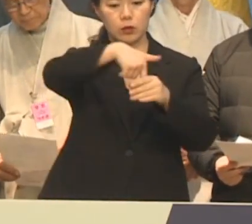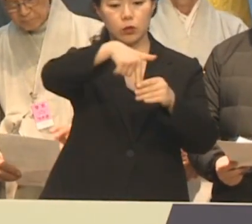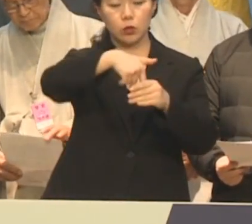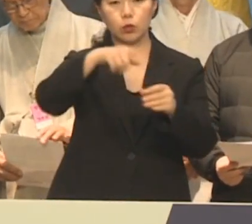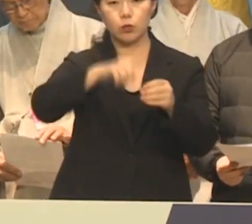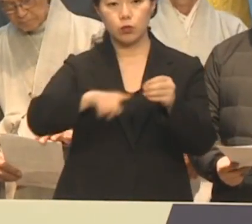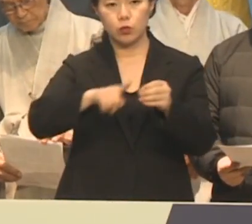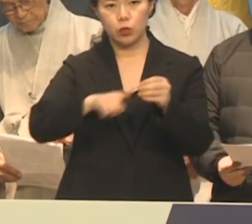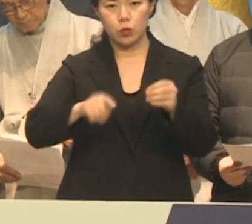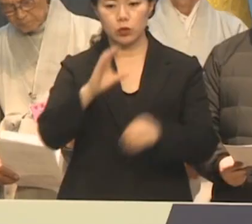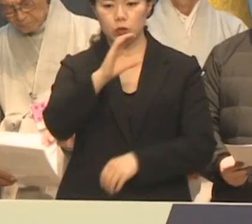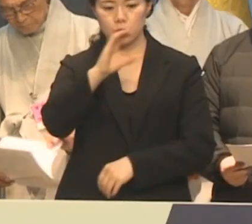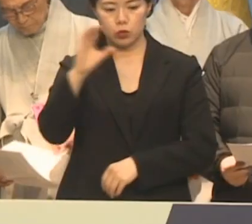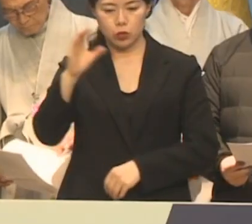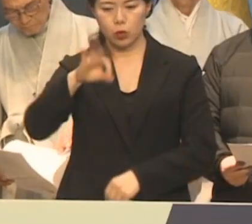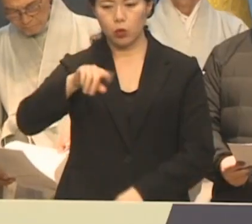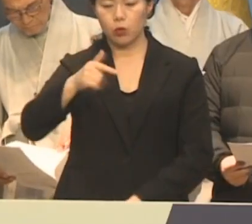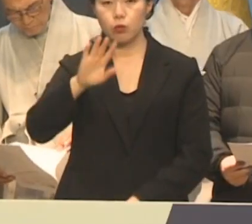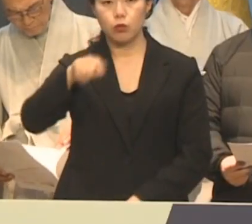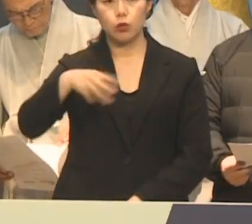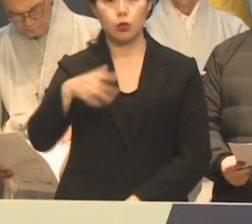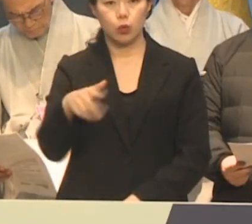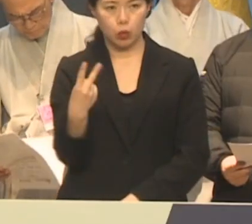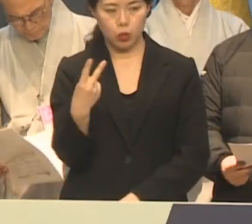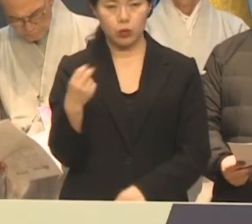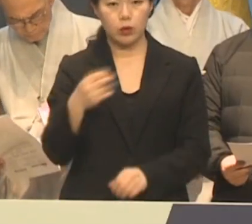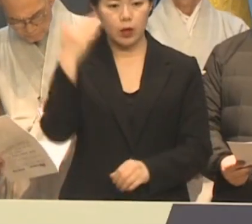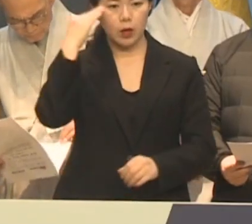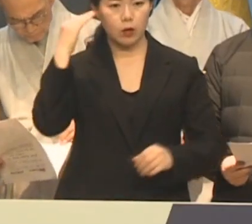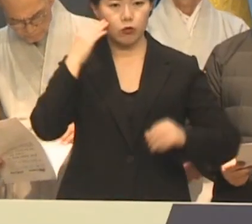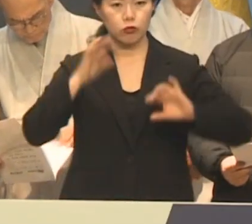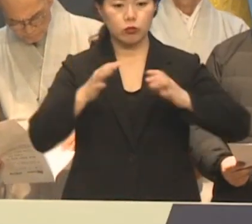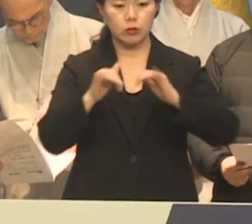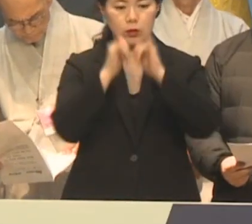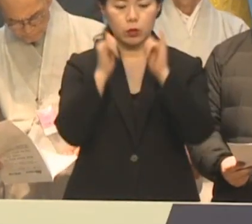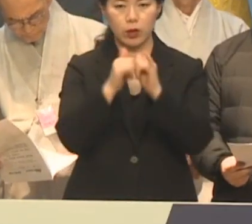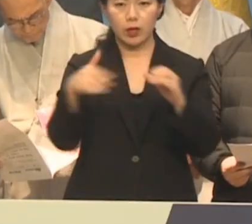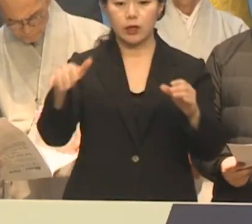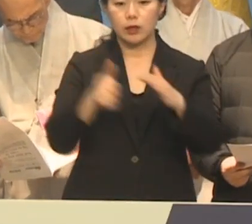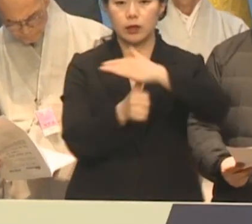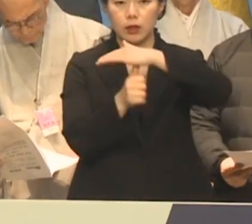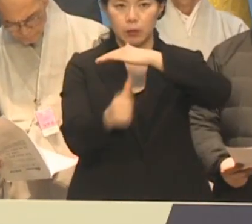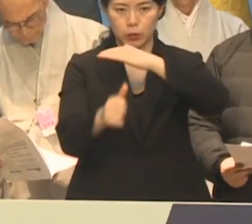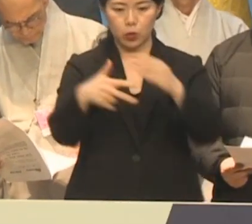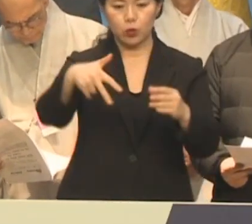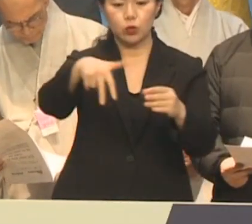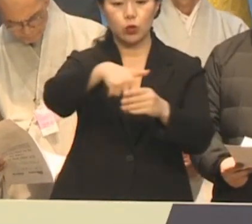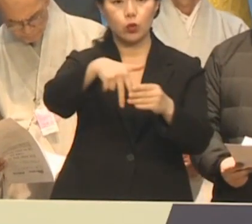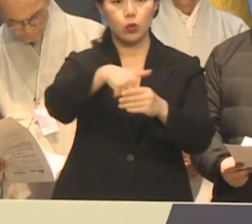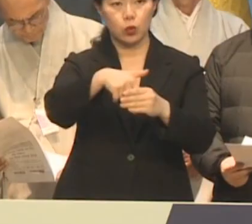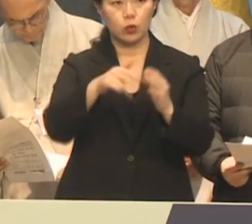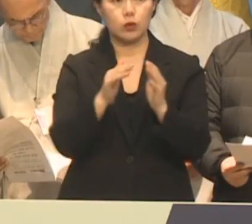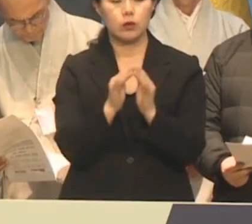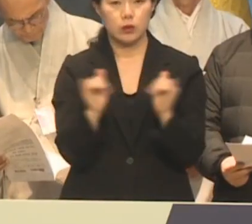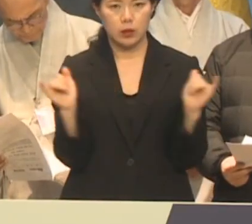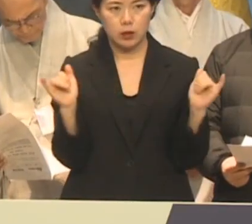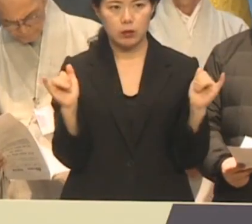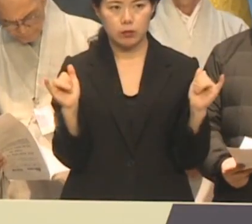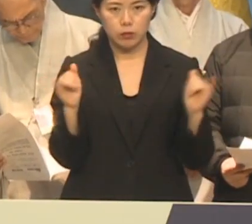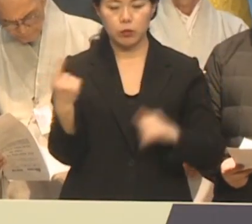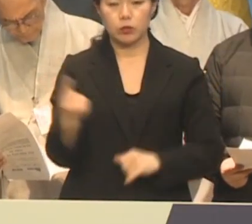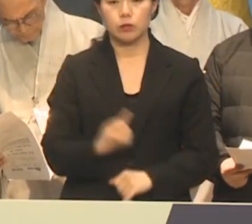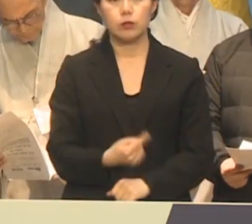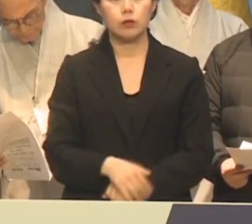불교, 천주교, 원불교, 한국 사회의 대표적인 종교 지도자들께서 나서셨습니다.